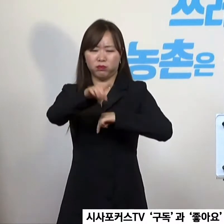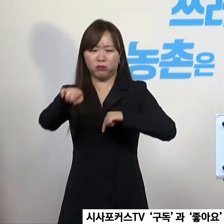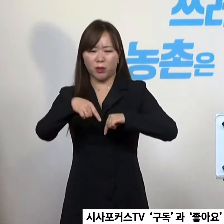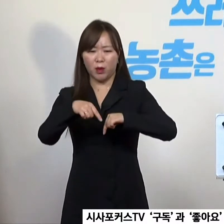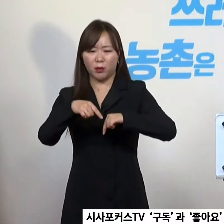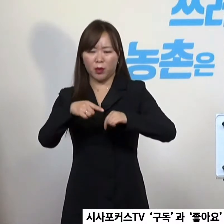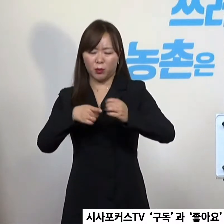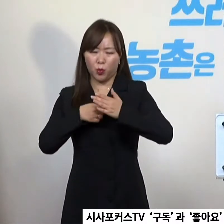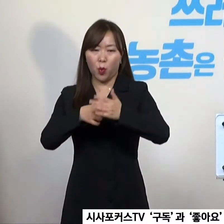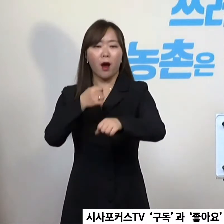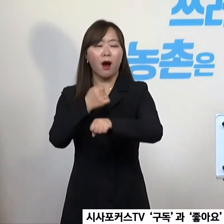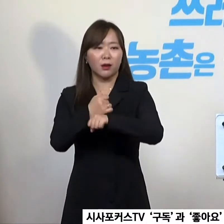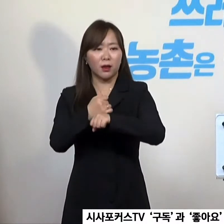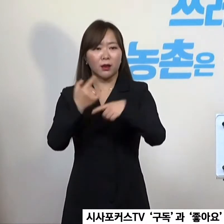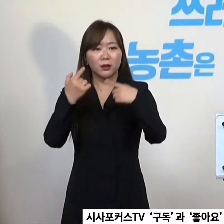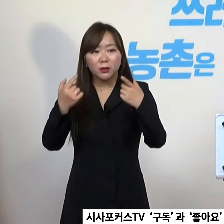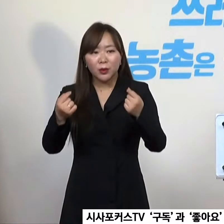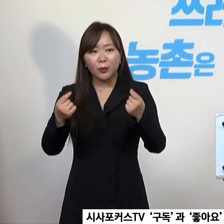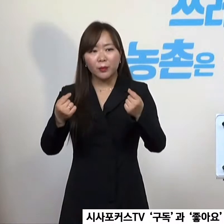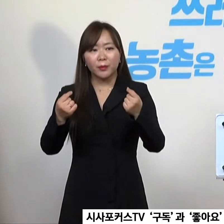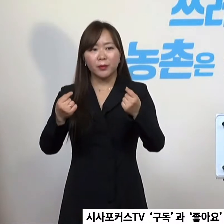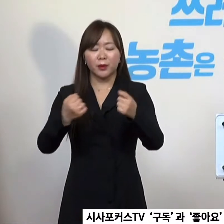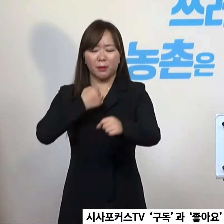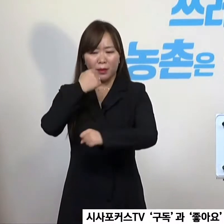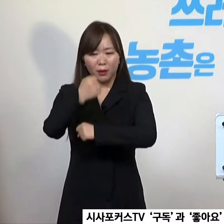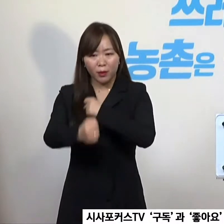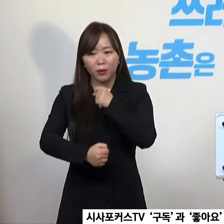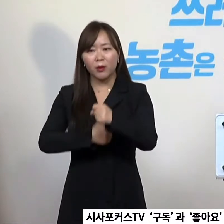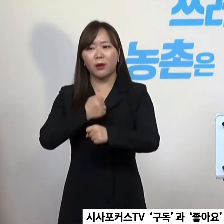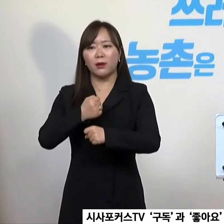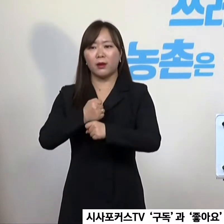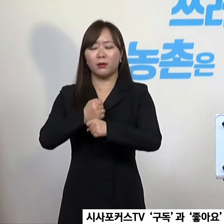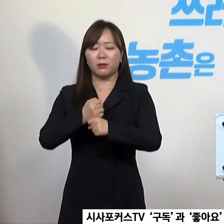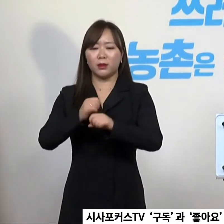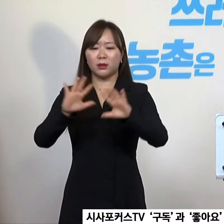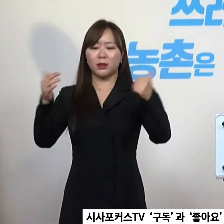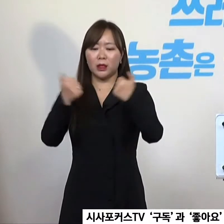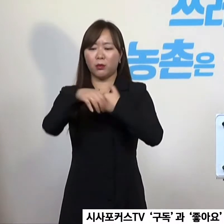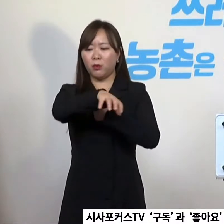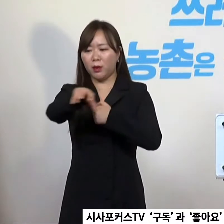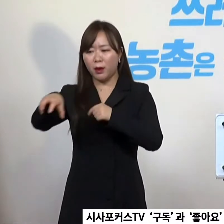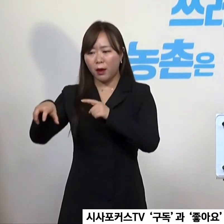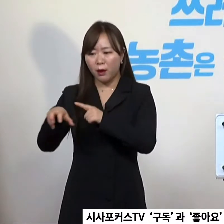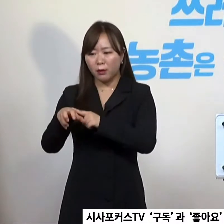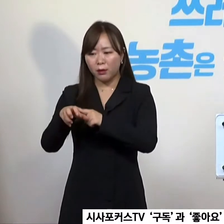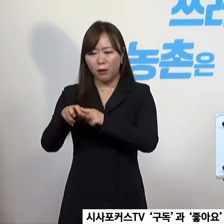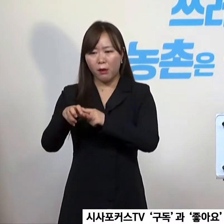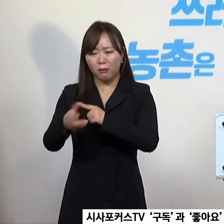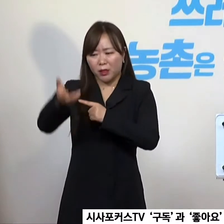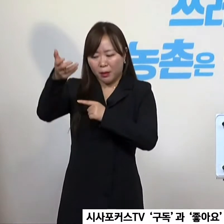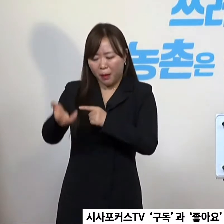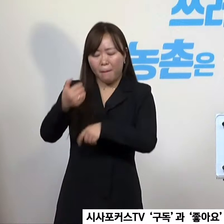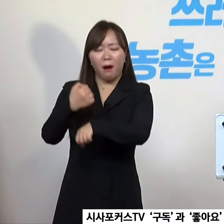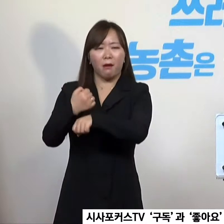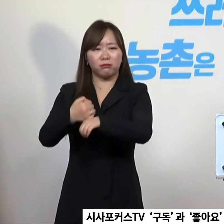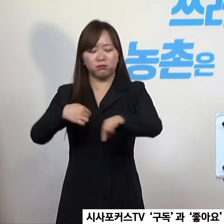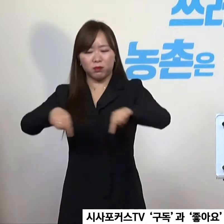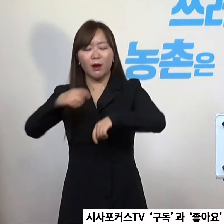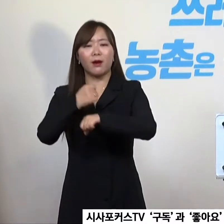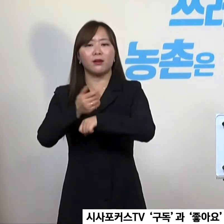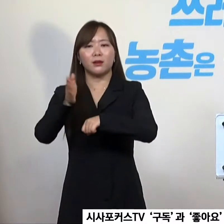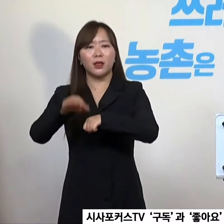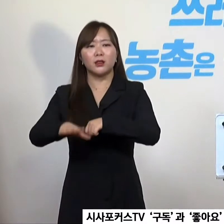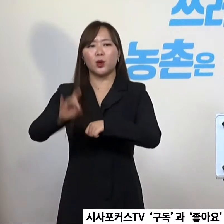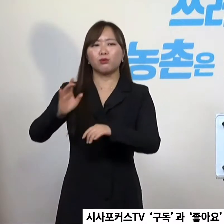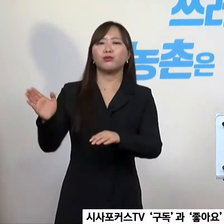할 정도로 마음껏 저희 의회를 주물러 왔는데, 그건 뭐